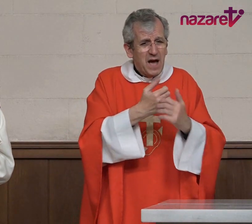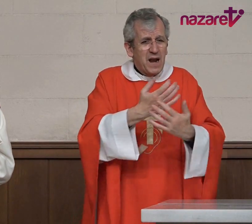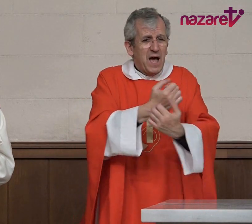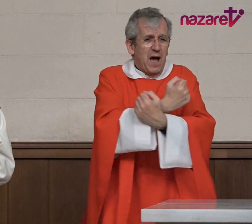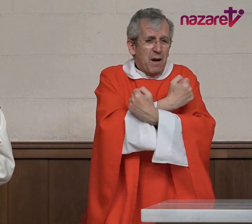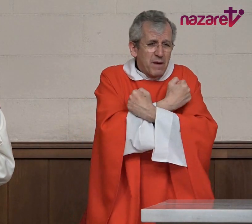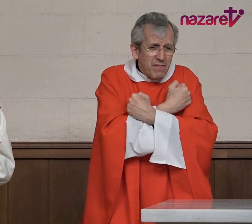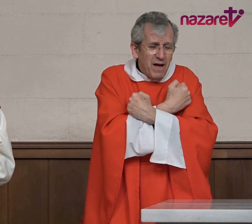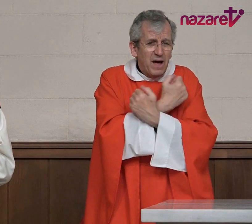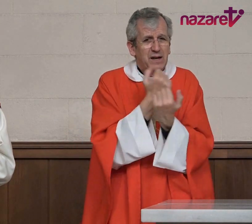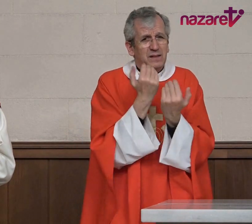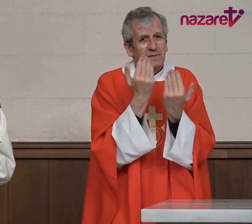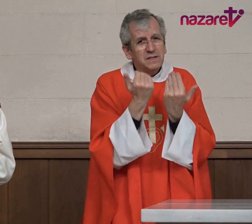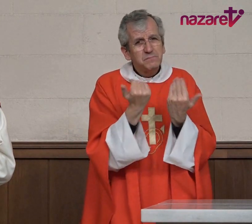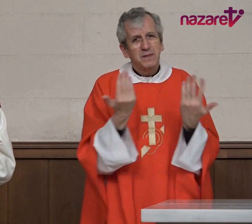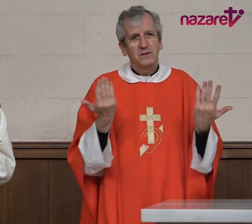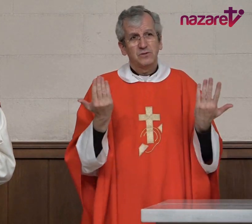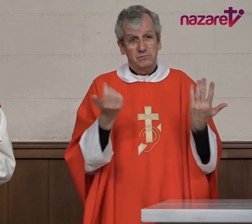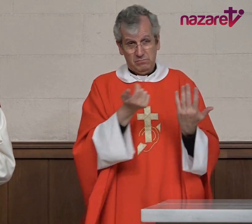ni despediros de él.